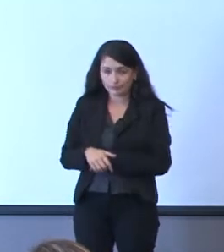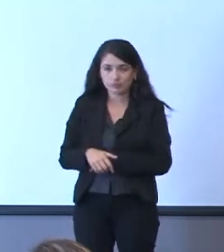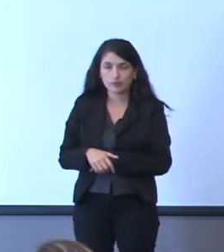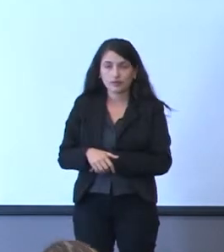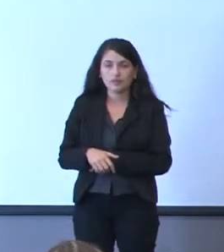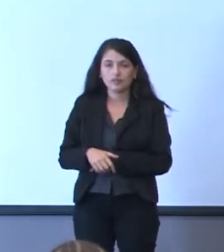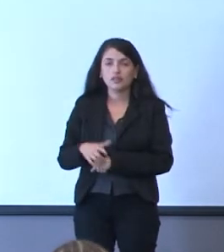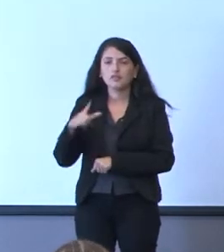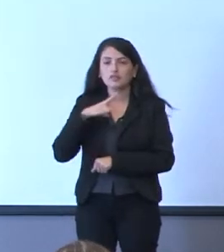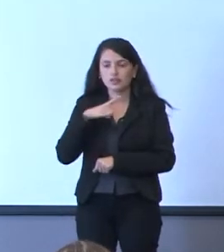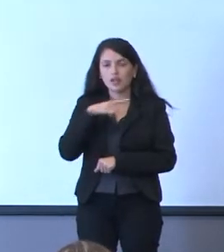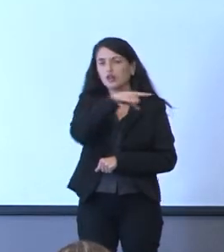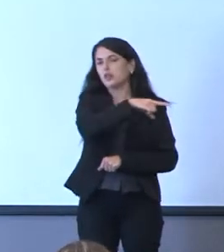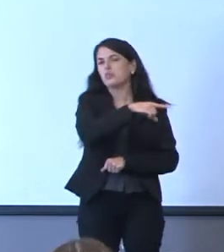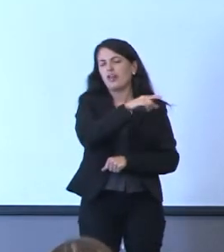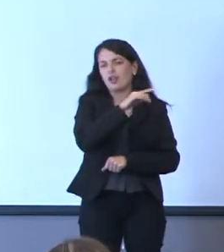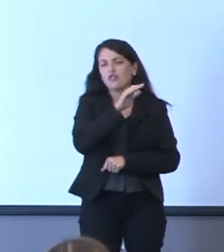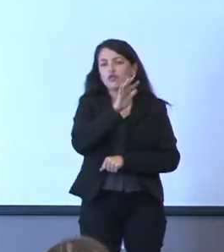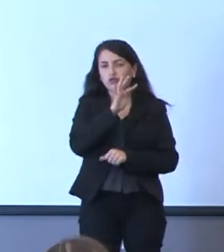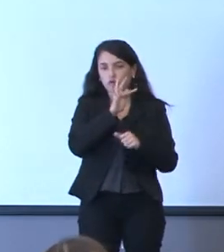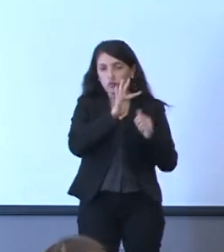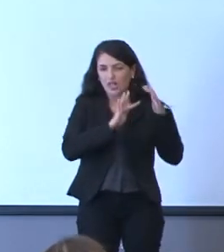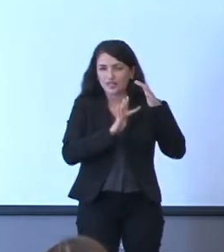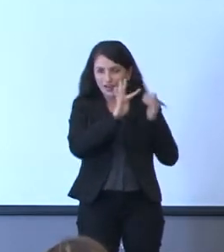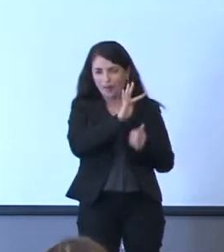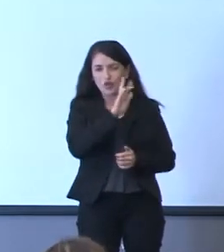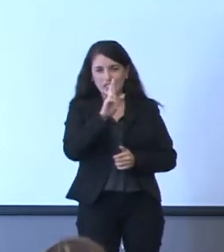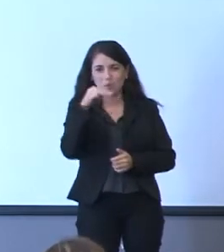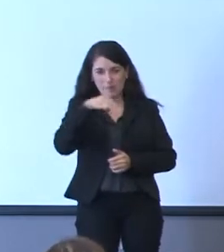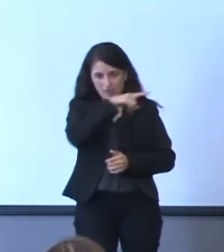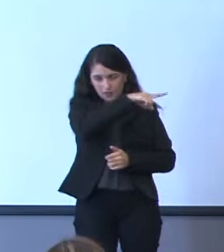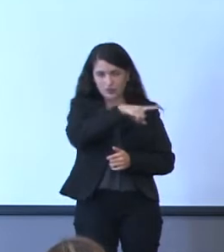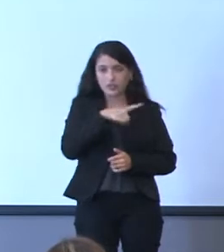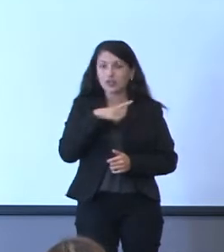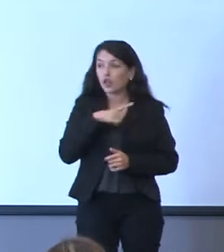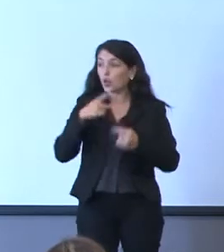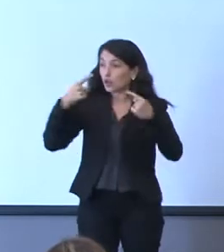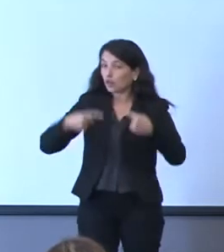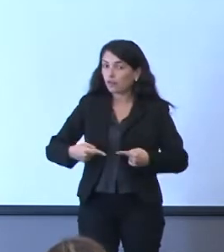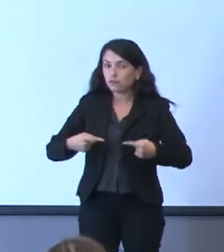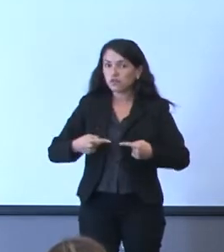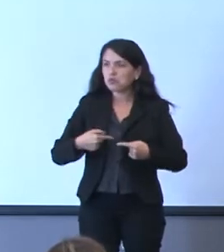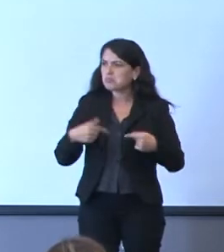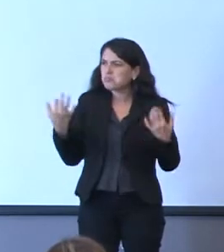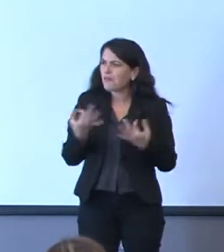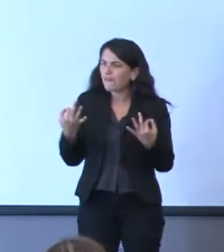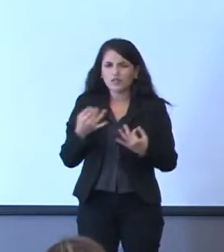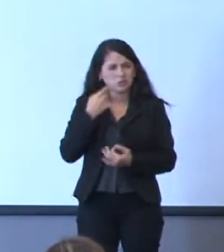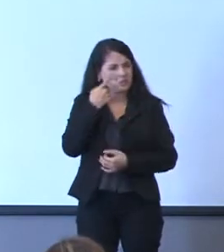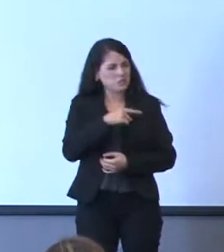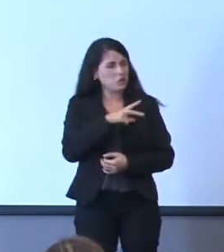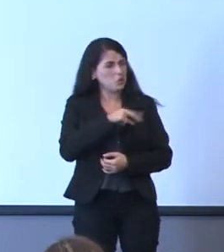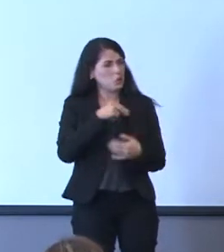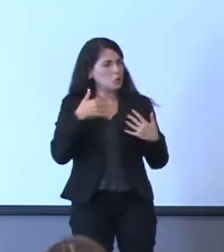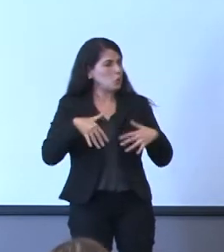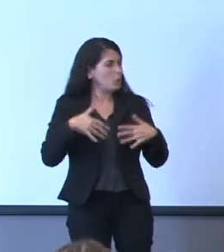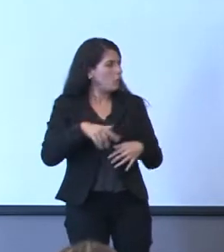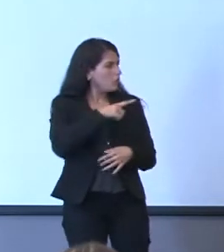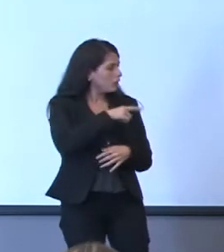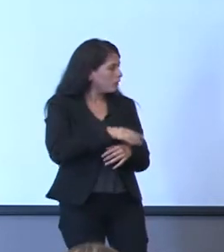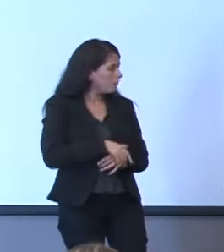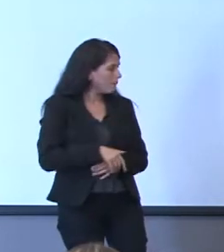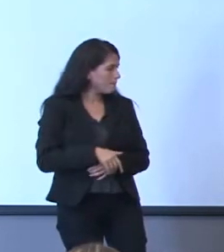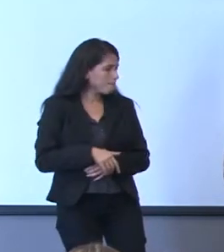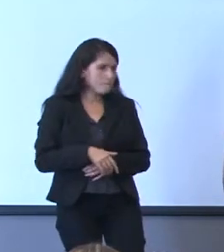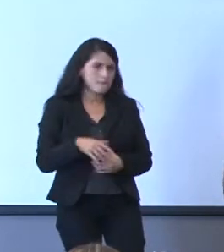excelente fundação chamada Fundação Rodrigo Mendes, que eles têm um desafio, inclusive, que eu acho perfeito, que é uma das coisas mais geniais que eu vi nos últimos tempos, que é o seguinte: o